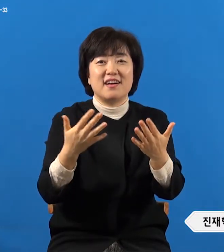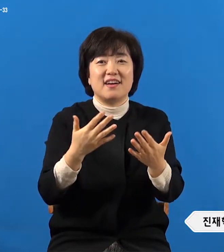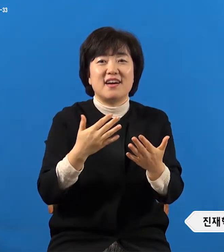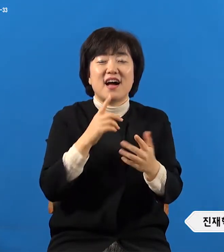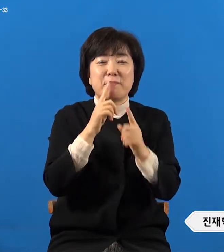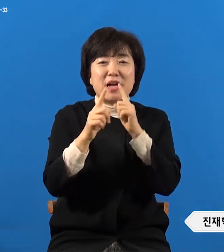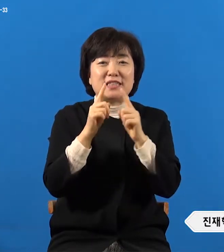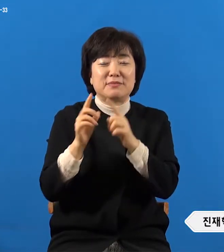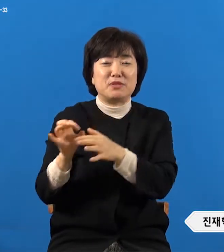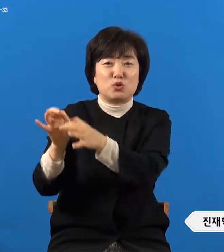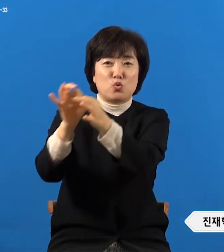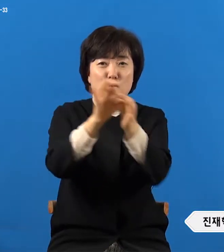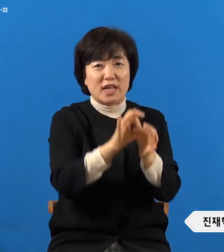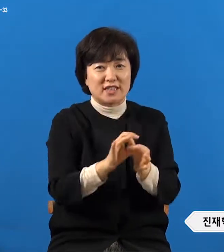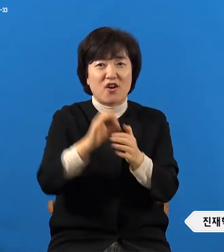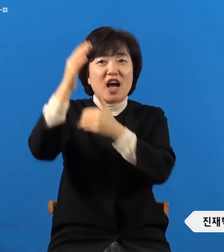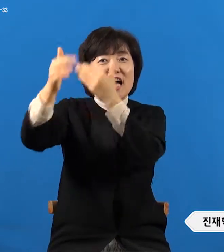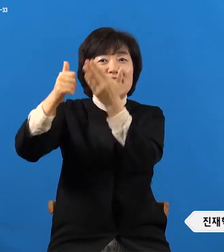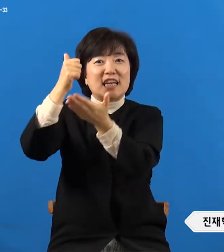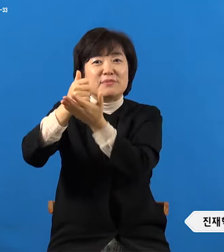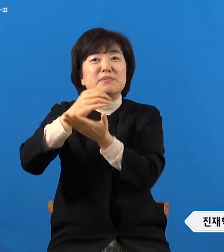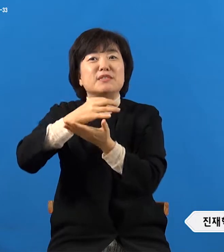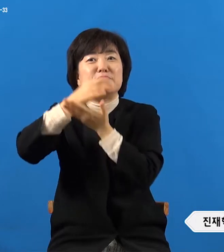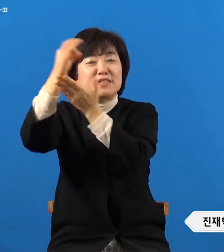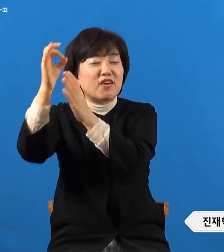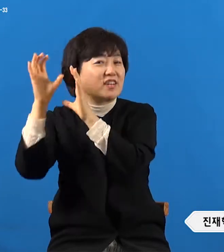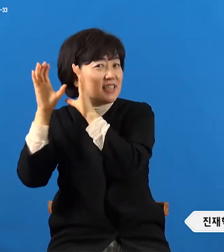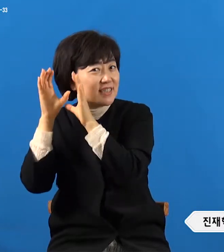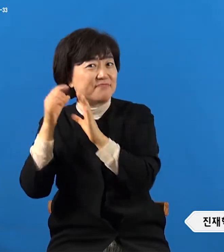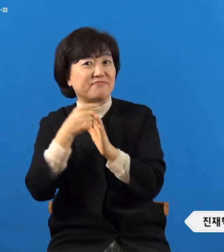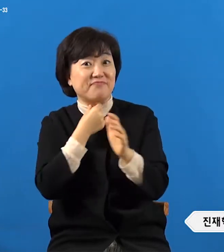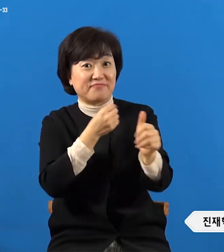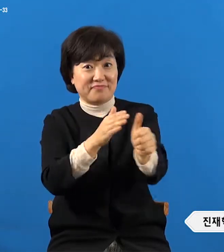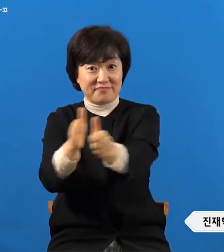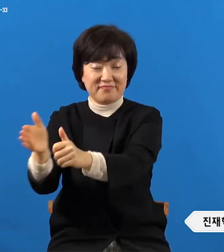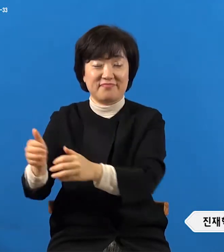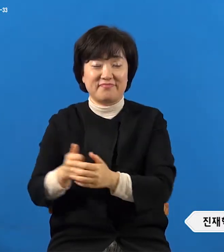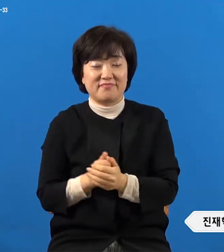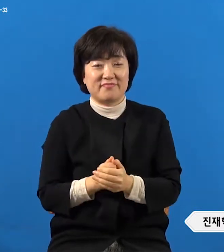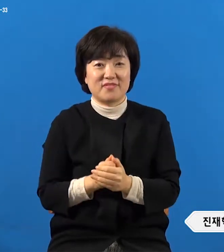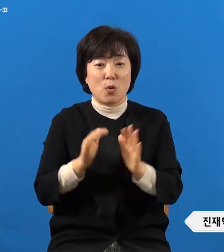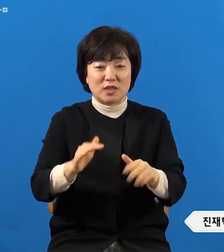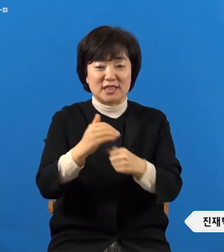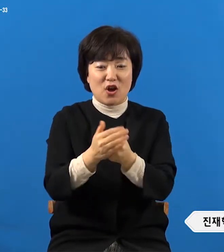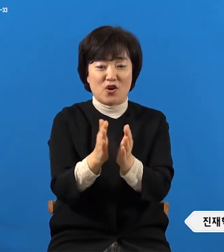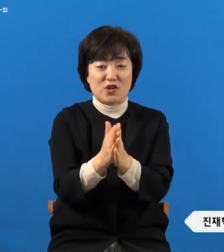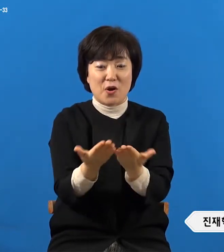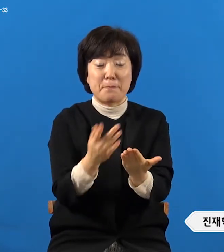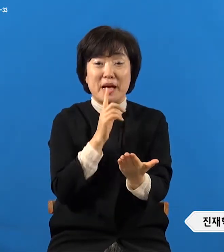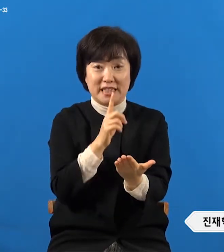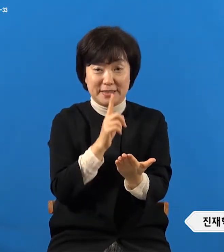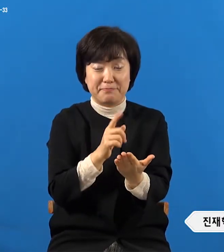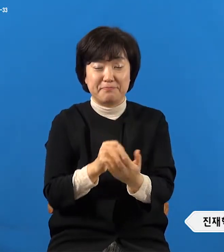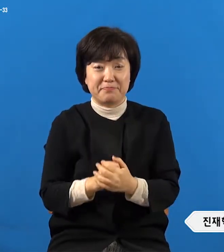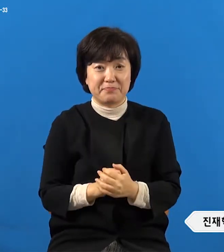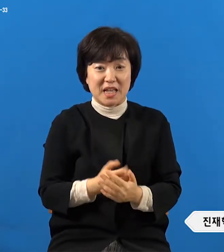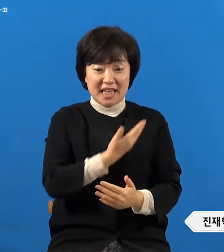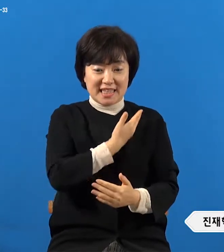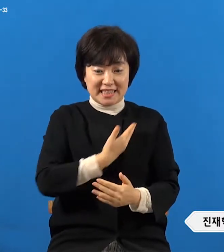우리에게 주시는 하나님의 음성을 함께 듣고자 합니다. 오늘 성경은 여러분과 저에게